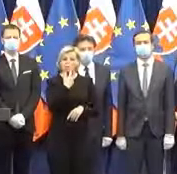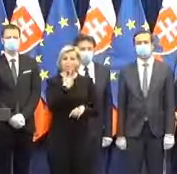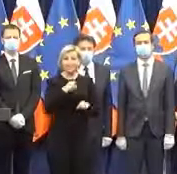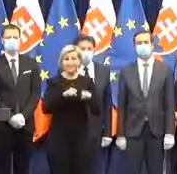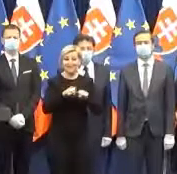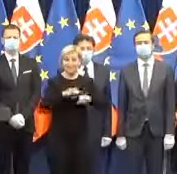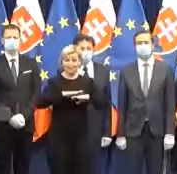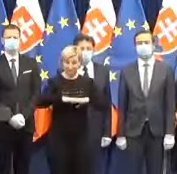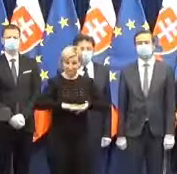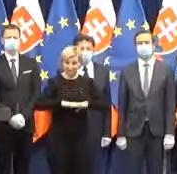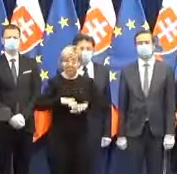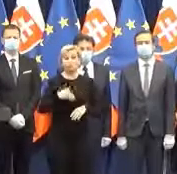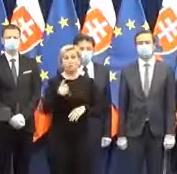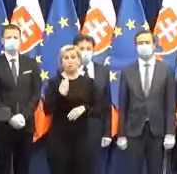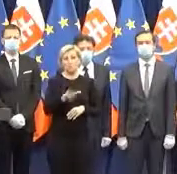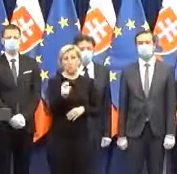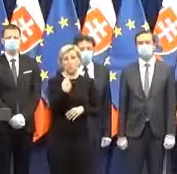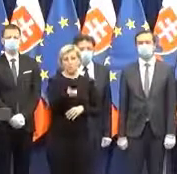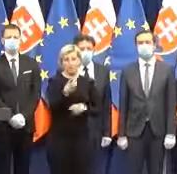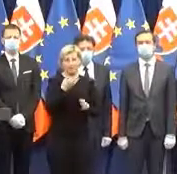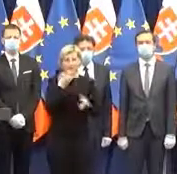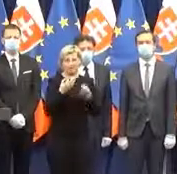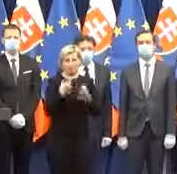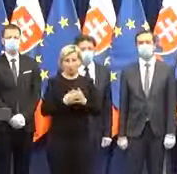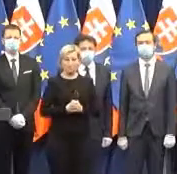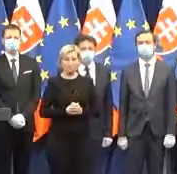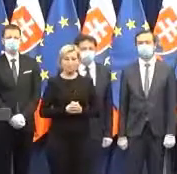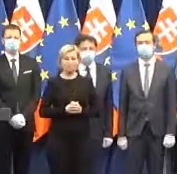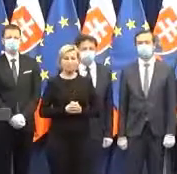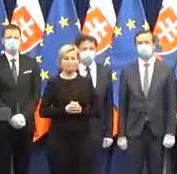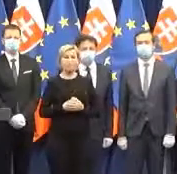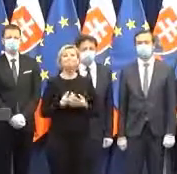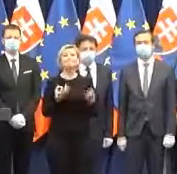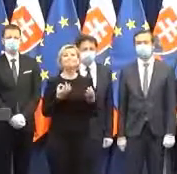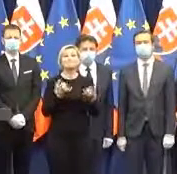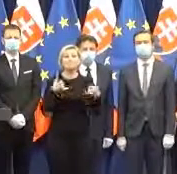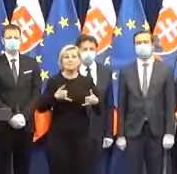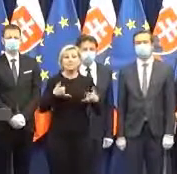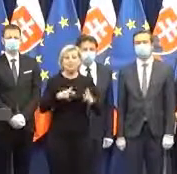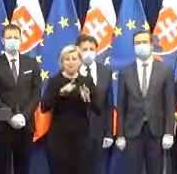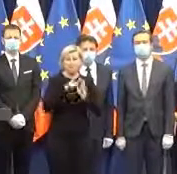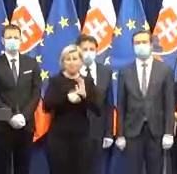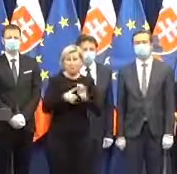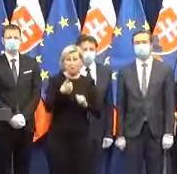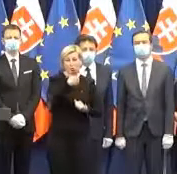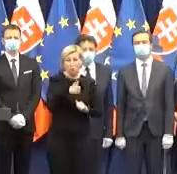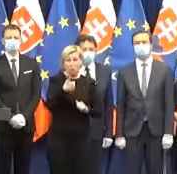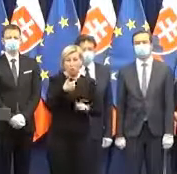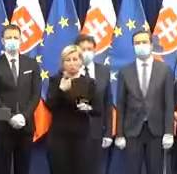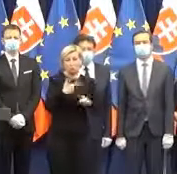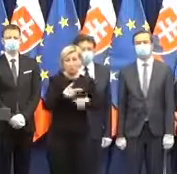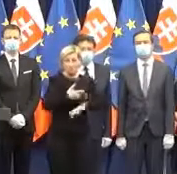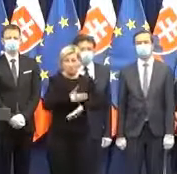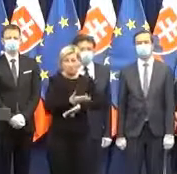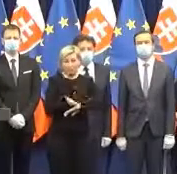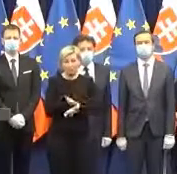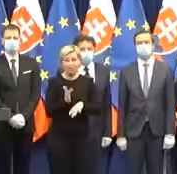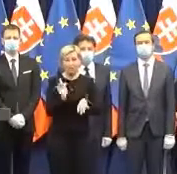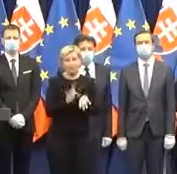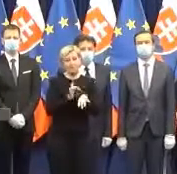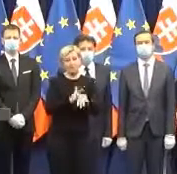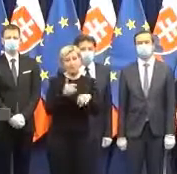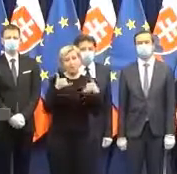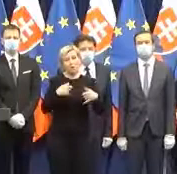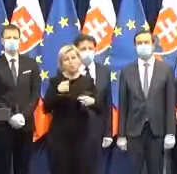Vzhľadom na to, že meškáme, že viac ako asi hodinku a pol dnes meškáme, tak prepáčte, že dnes dávame k dispozícii 3